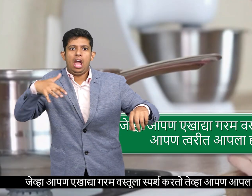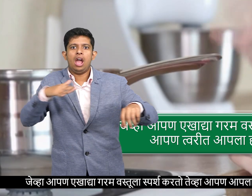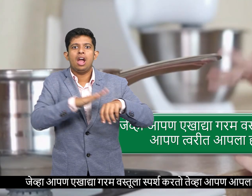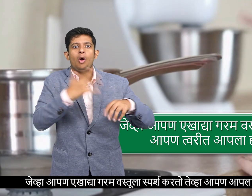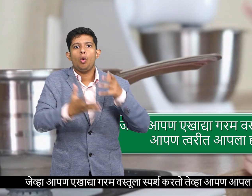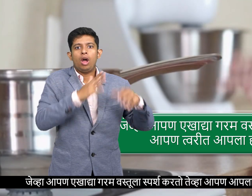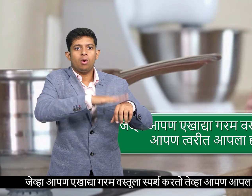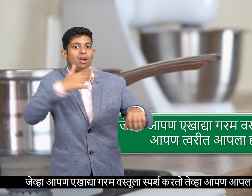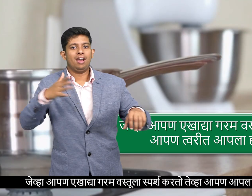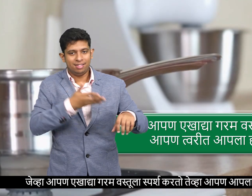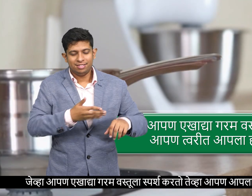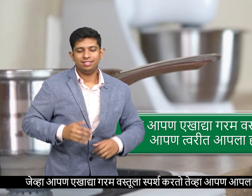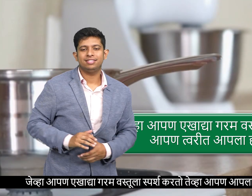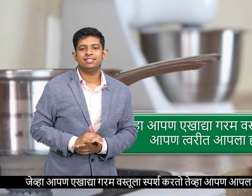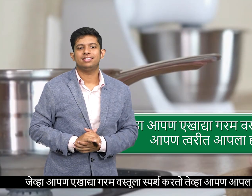घेतो.